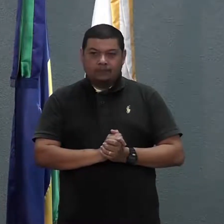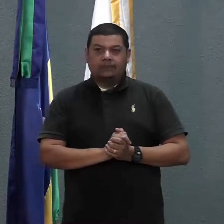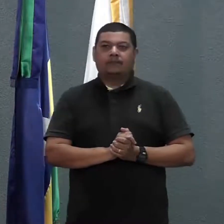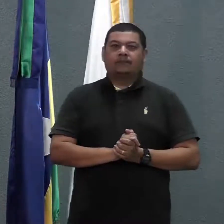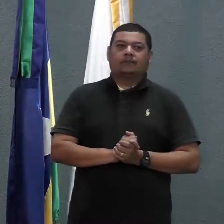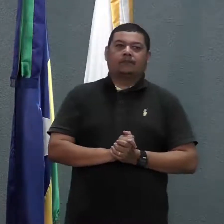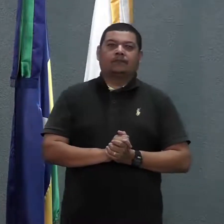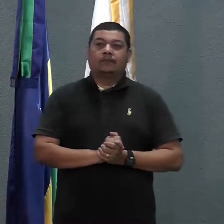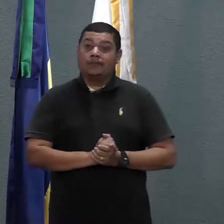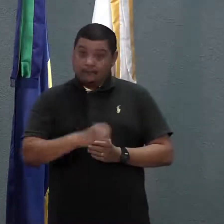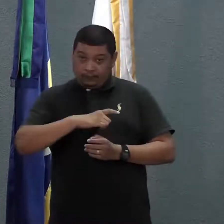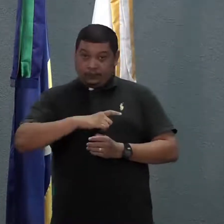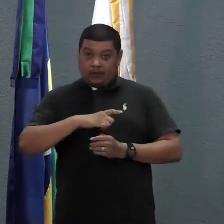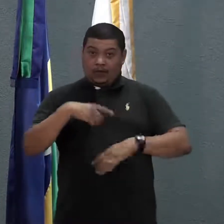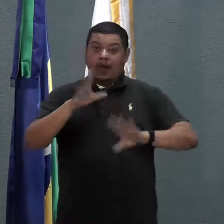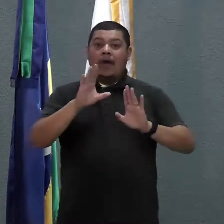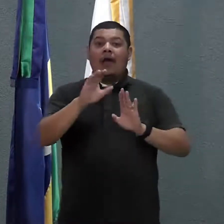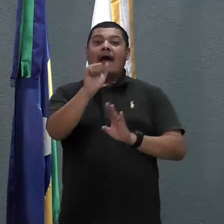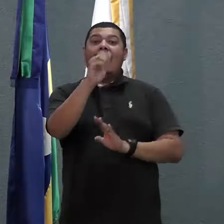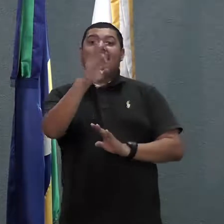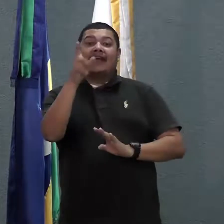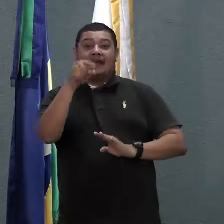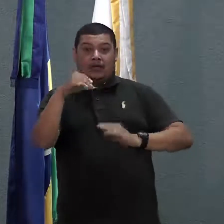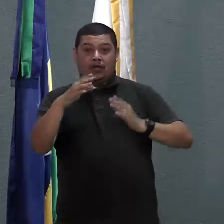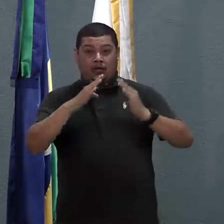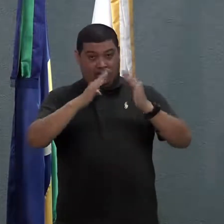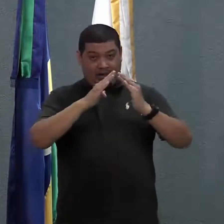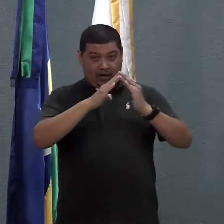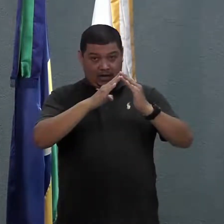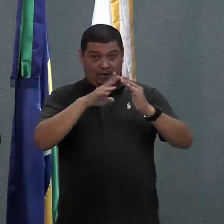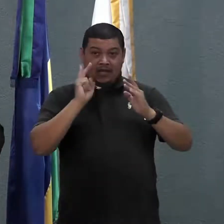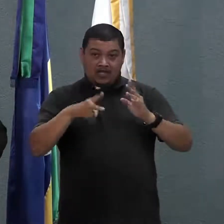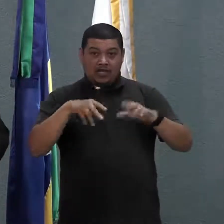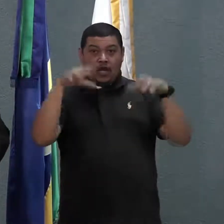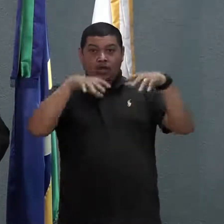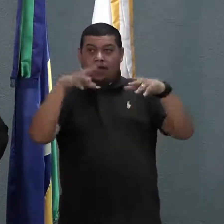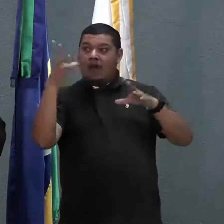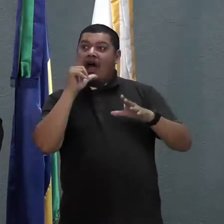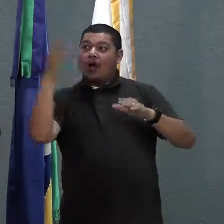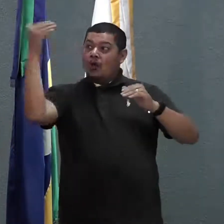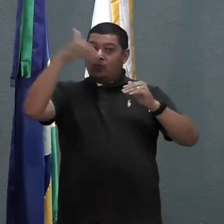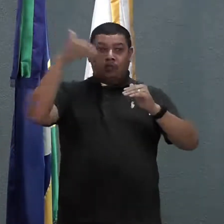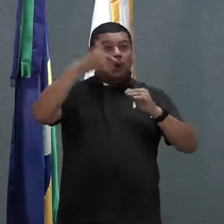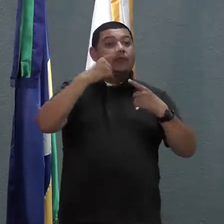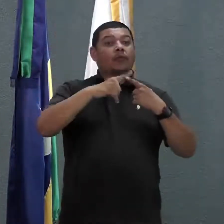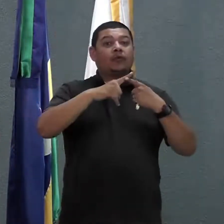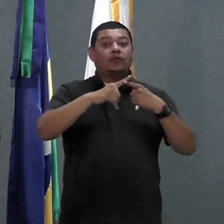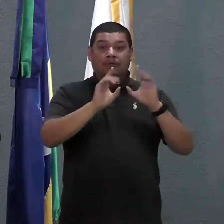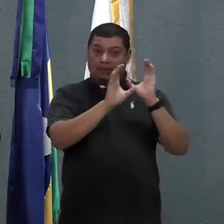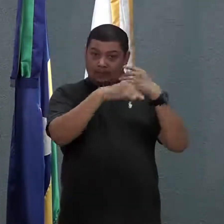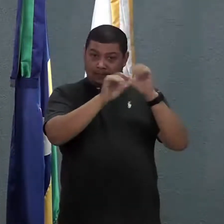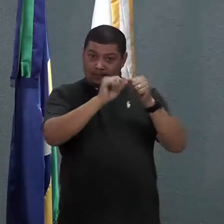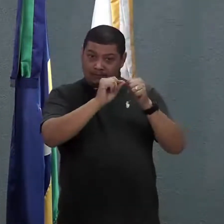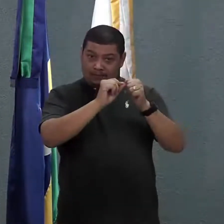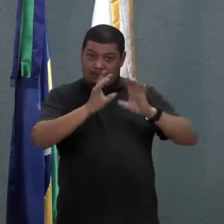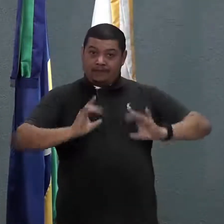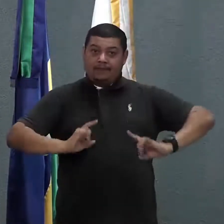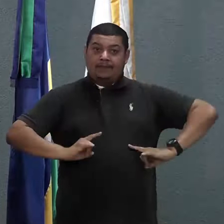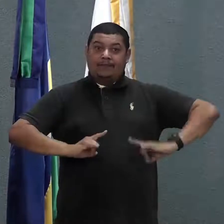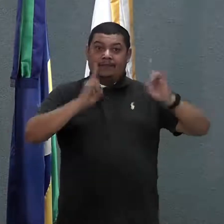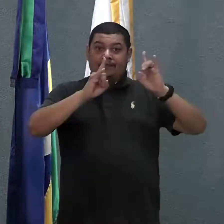do açaí, que toda vez que chove, vai encher d'água. Por quê? O engenheiro que fez a casa do